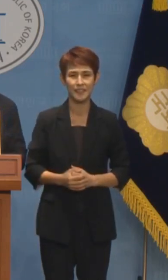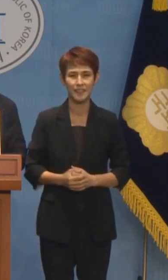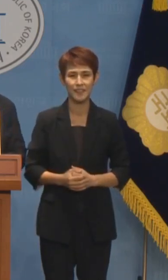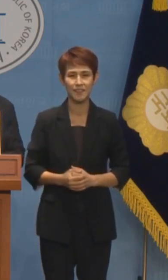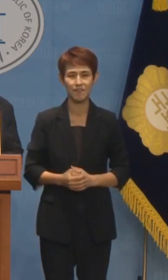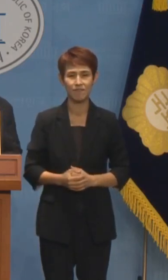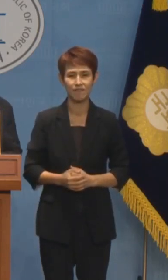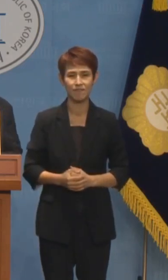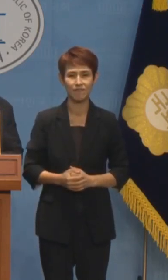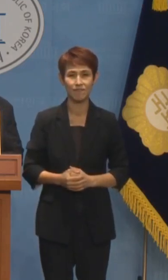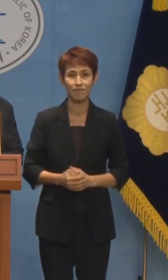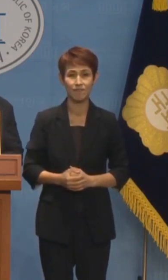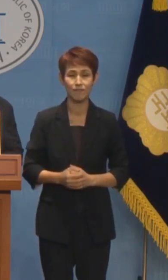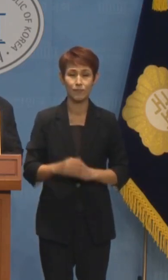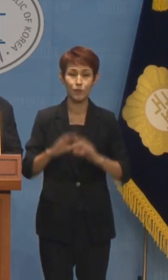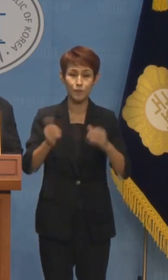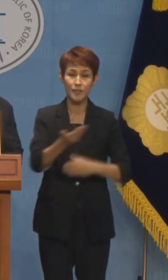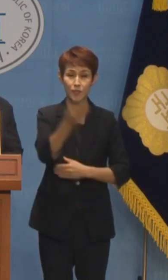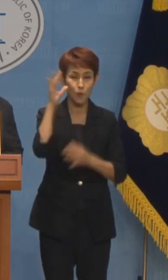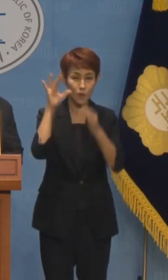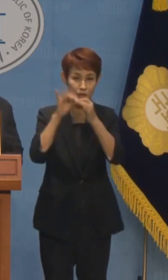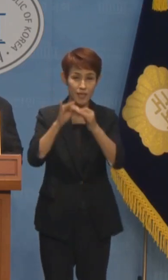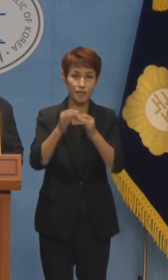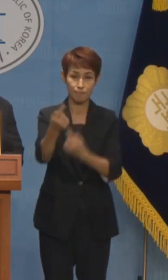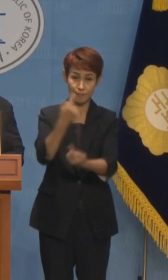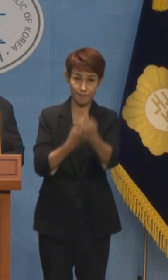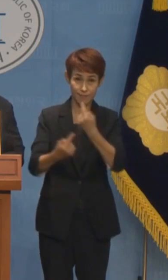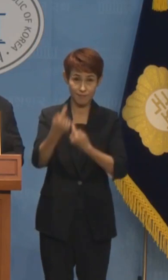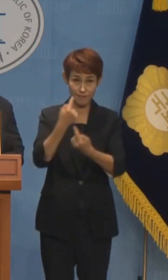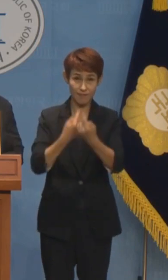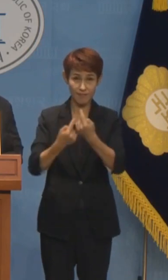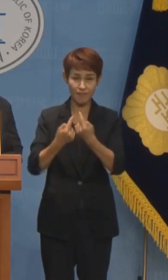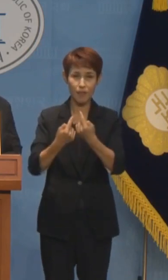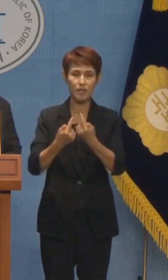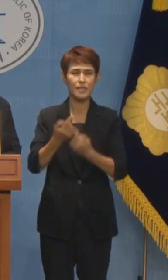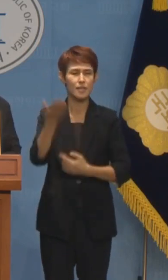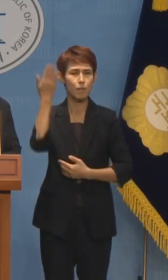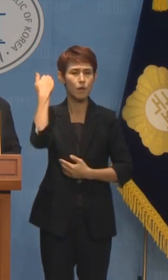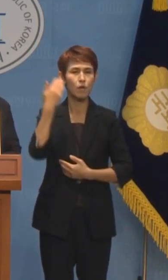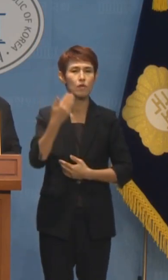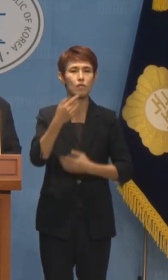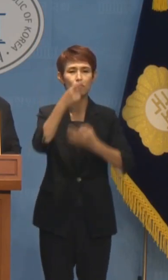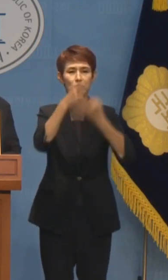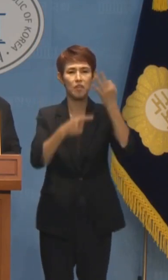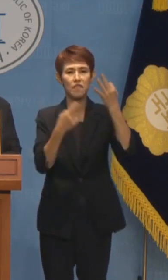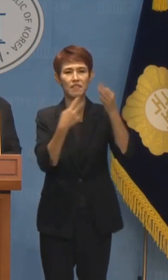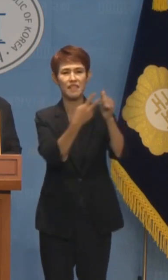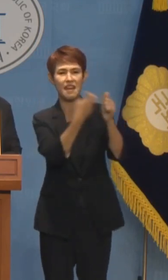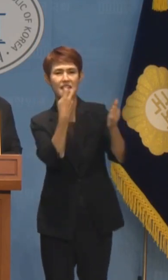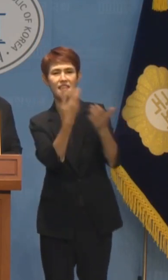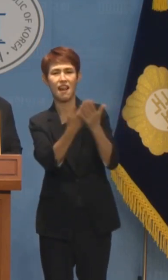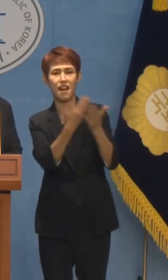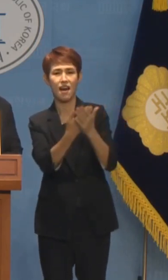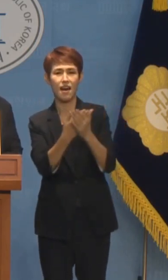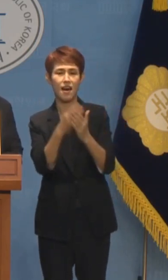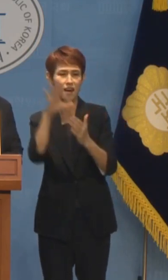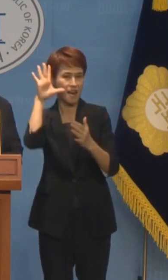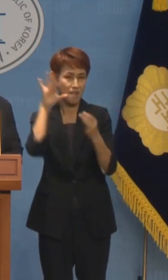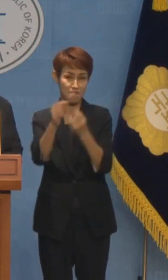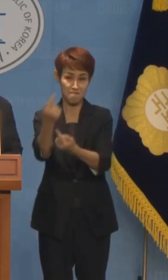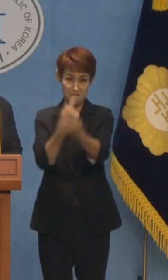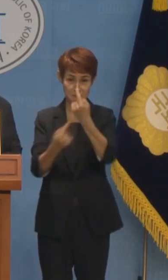어 국민동의청원에 지난 윤성일 탄핵 청원에 143만 명의 국민들이 참여를 해 주셨는데요